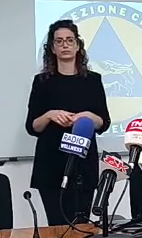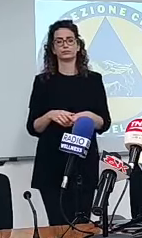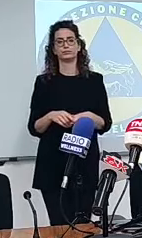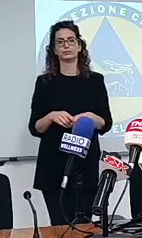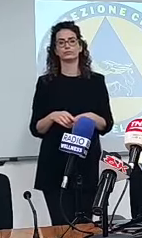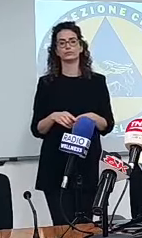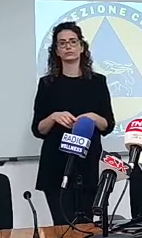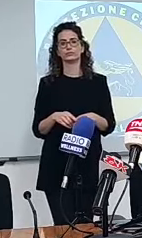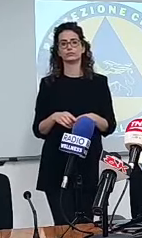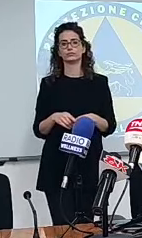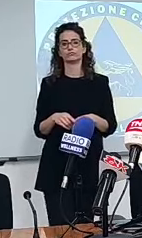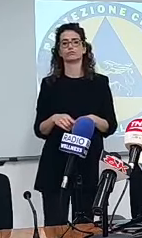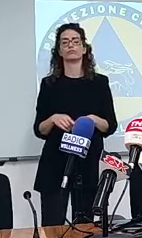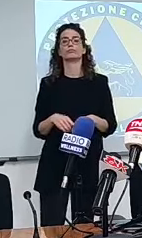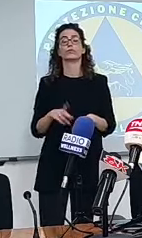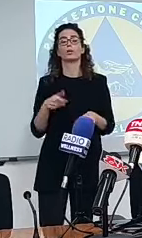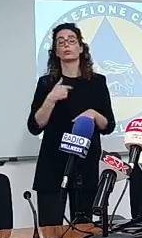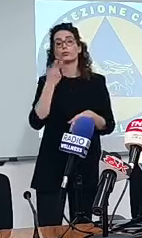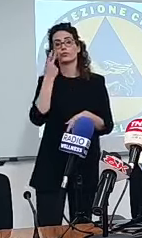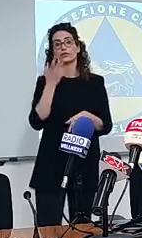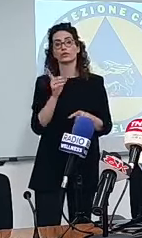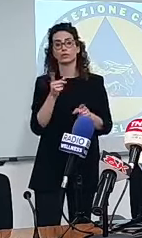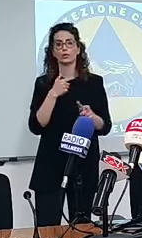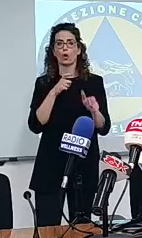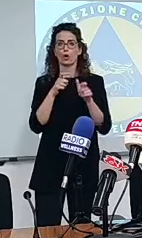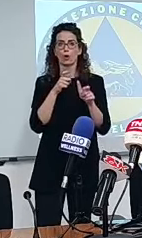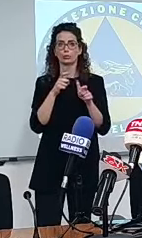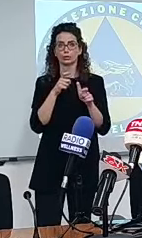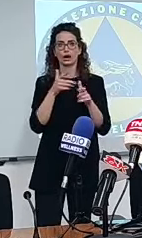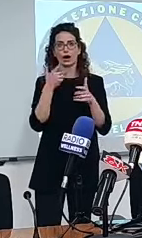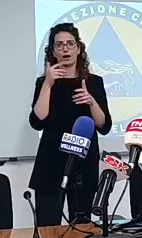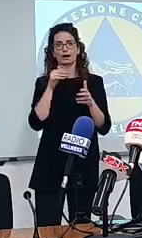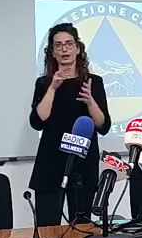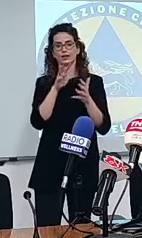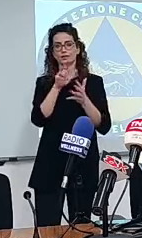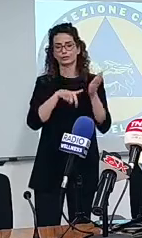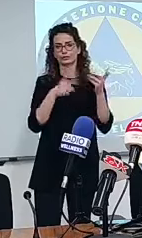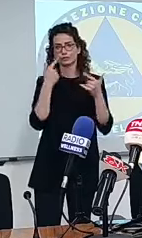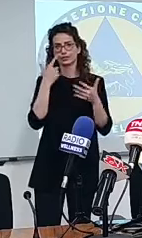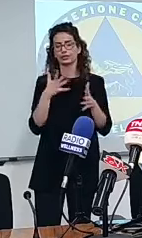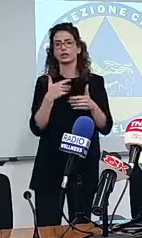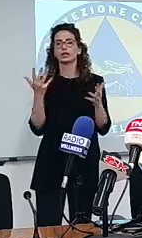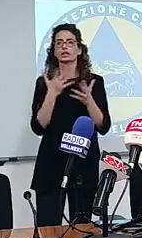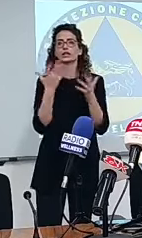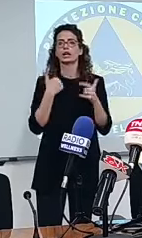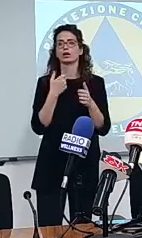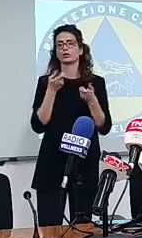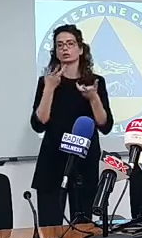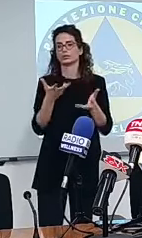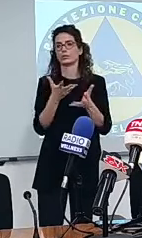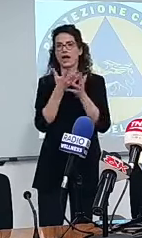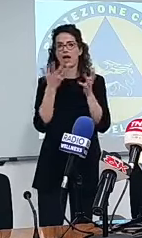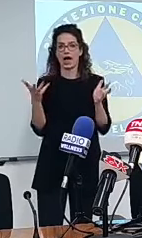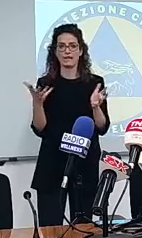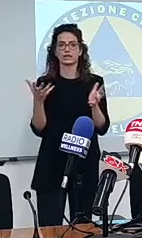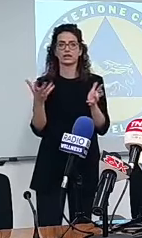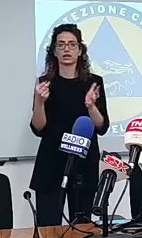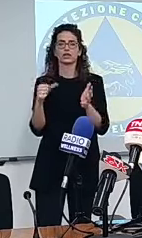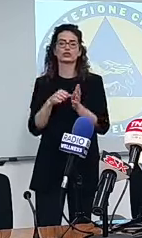vaccini. Ho visto anch'io i comunicati, è chiaro che quando parliamo di numeri importanti, hub vaccinali,